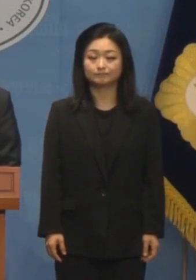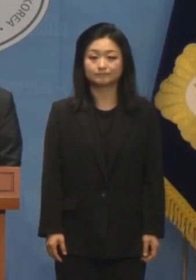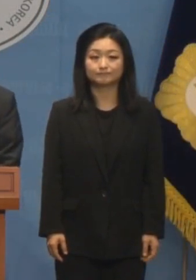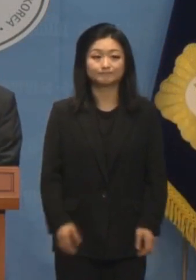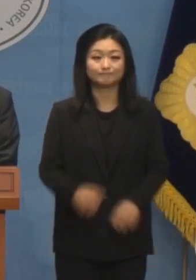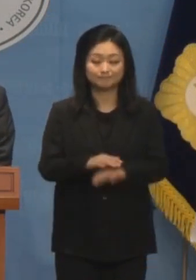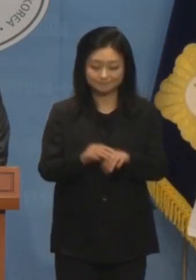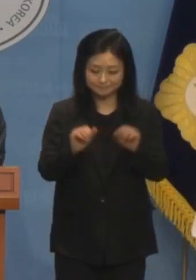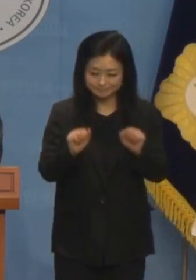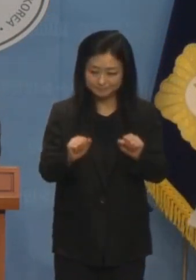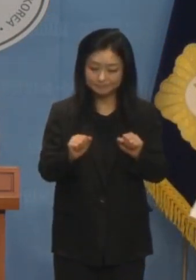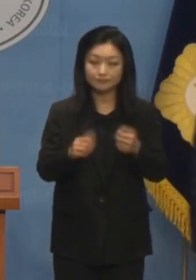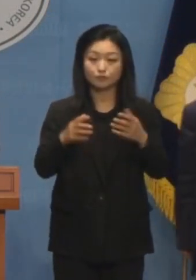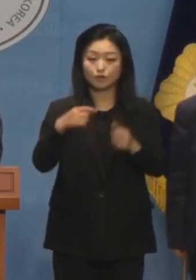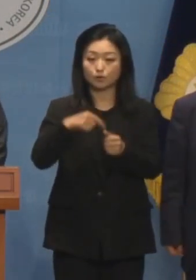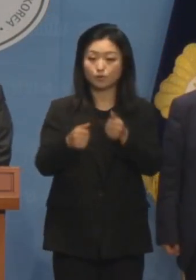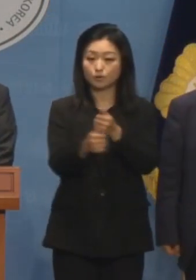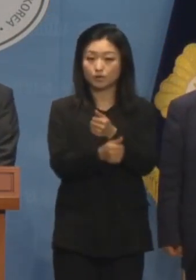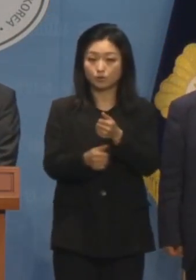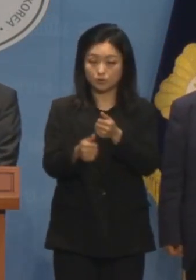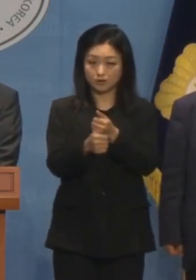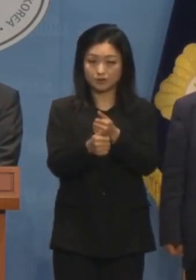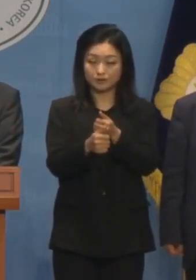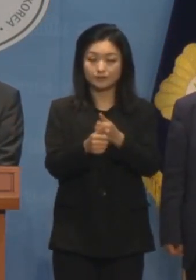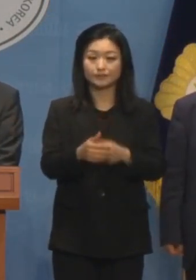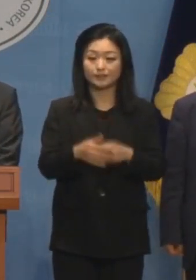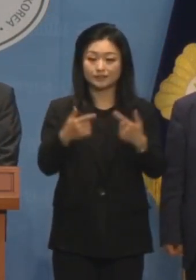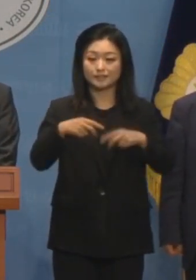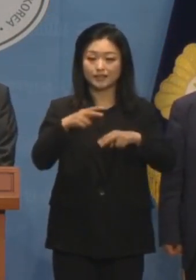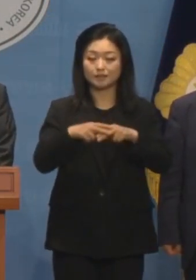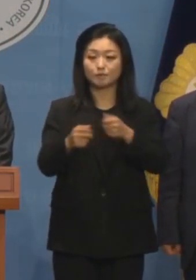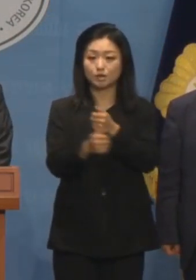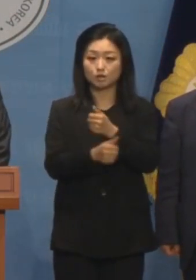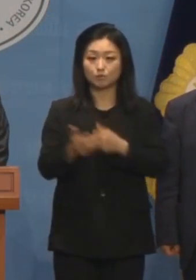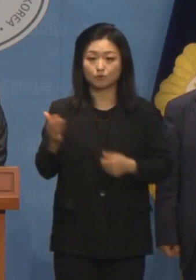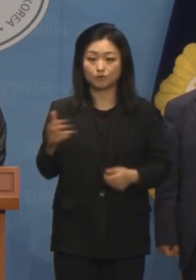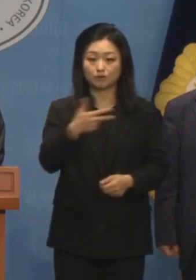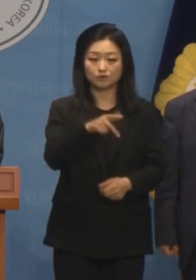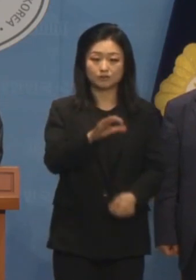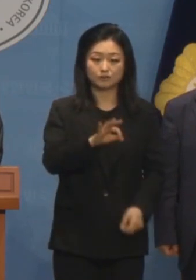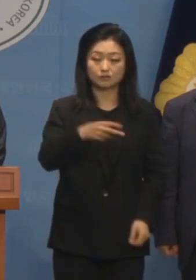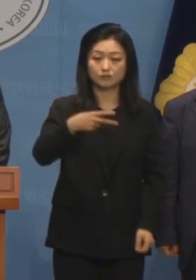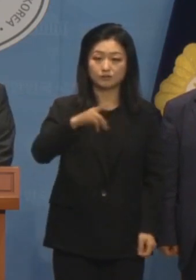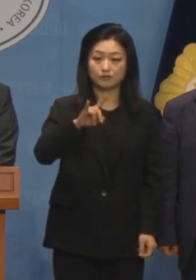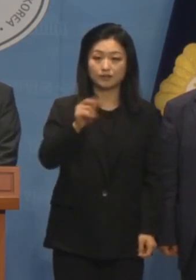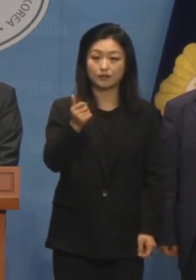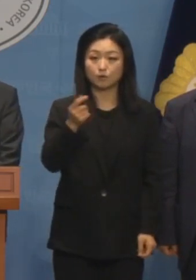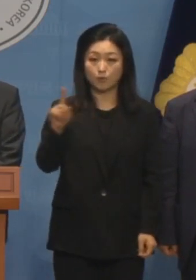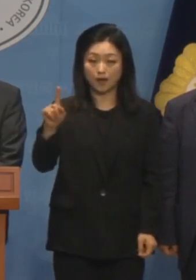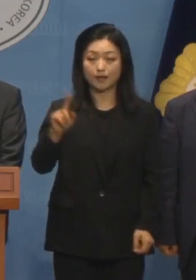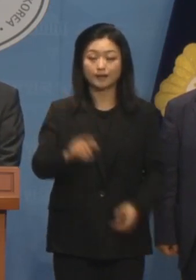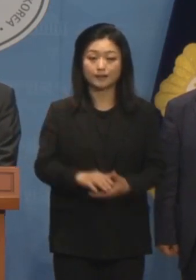네, 안녕하십니까. 국가교육위원회 상임위원 맡고 있는 정대화입니다.